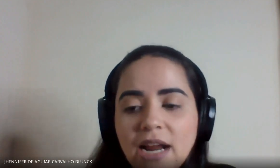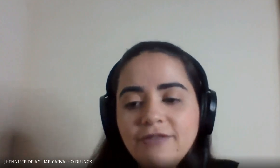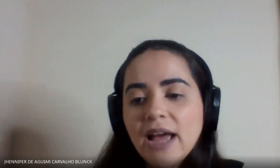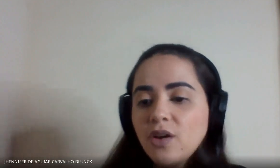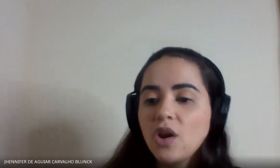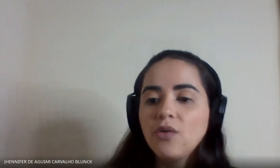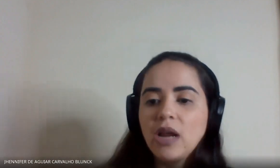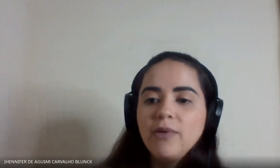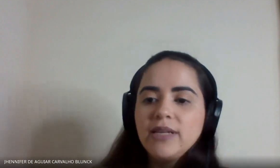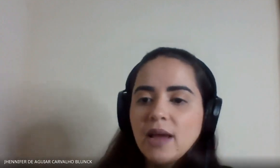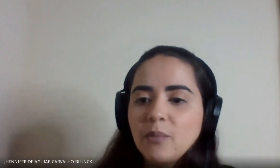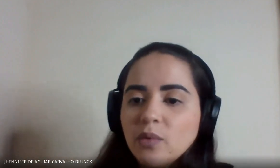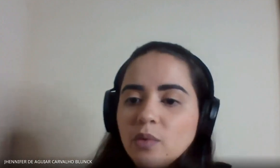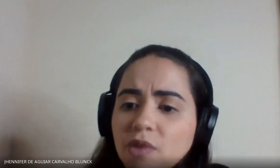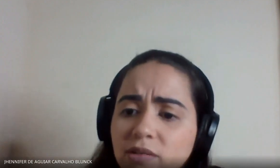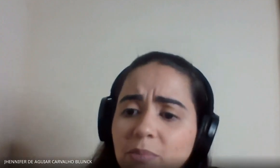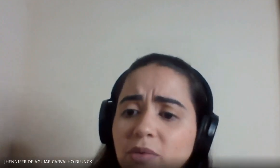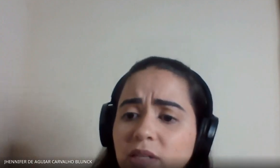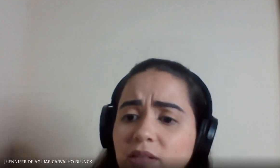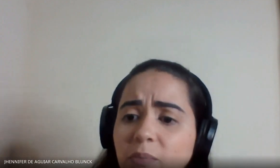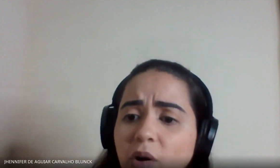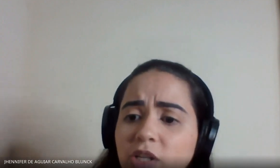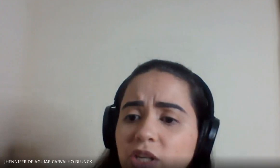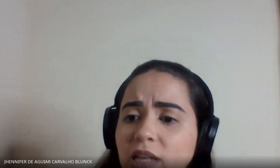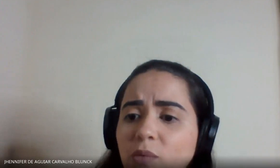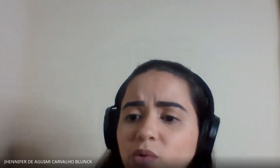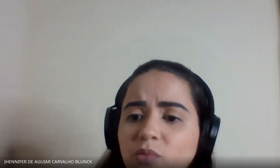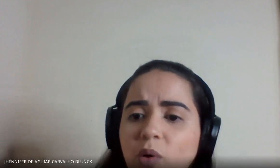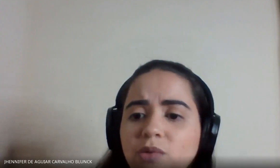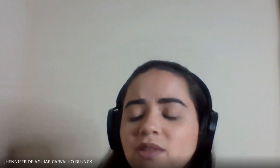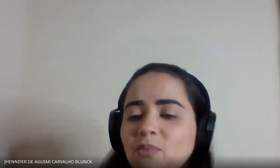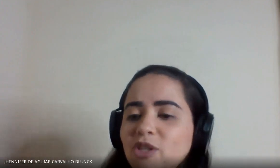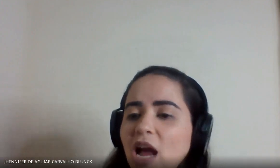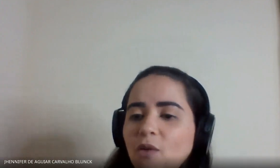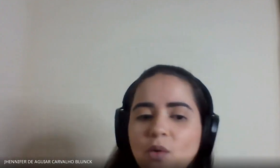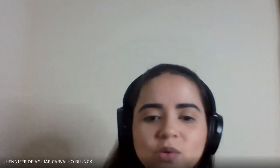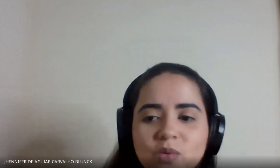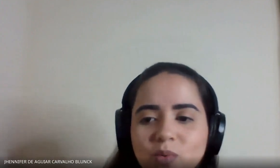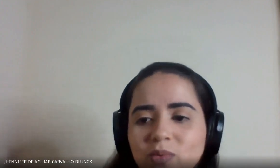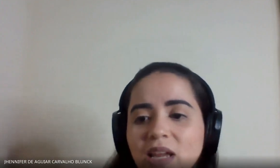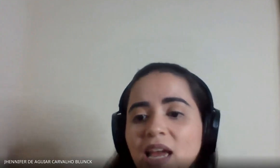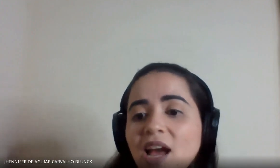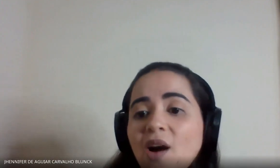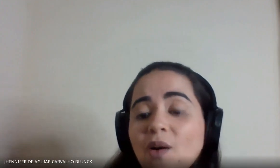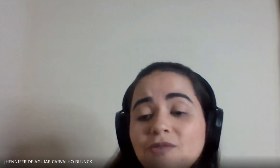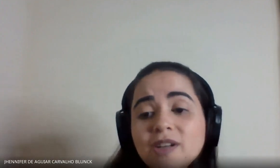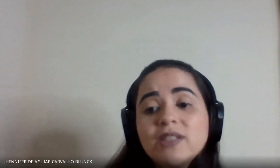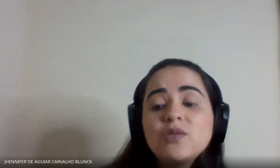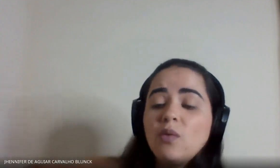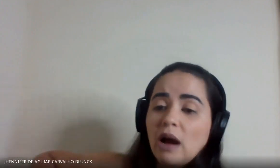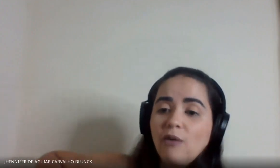eu vou gravar e coloco lá o exemplo. O Vando está perguntando se pode agendar o outro módulo depois de agosto.